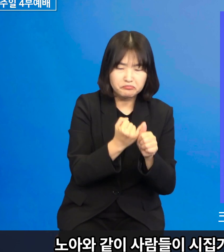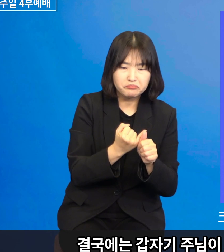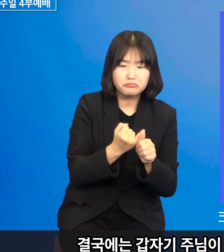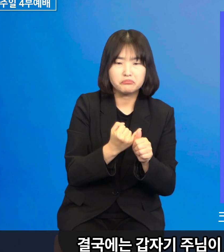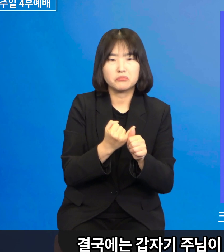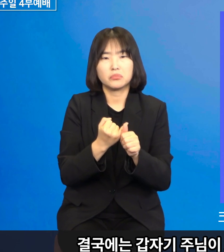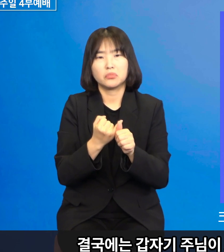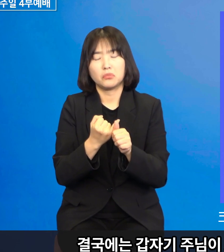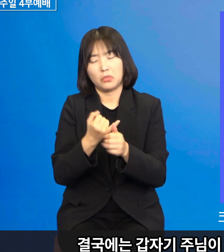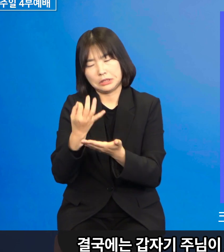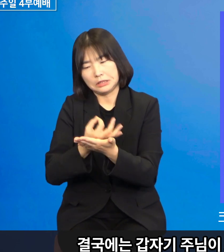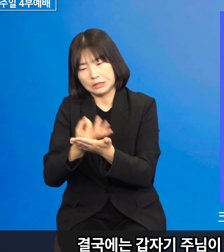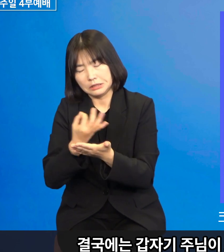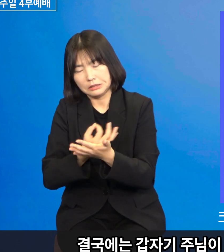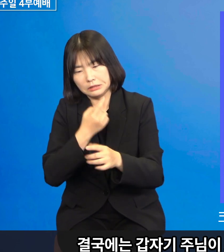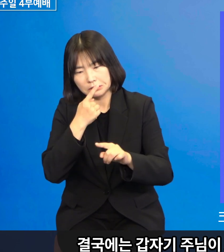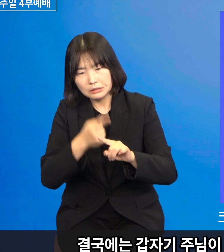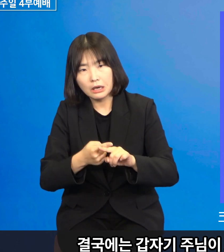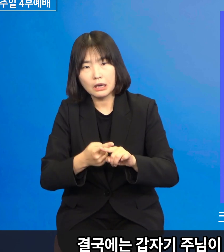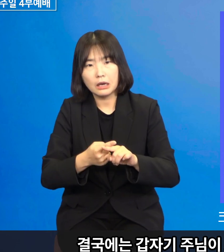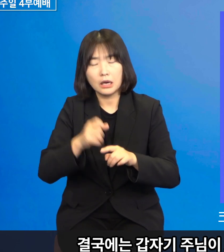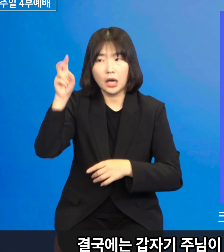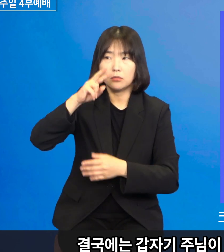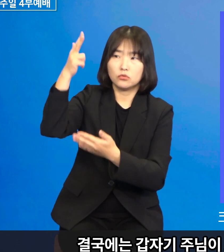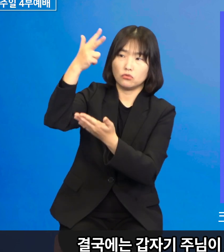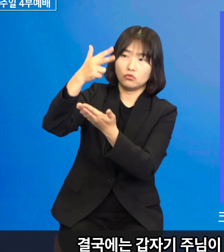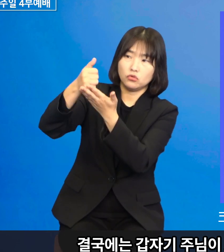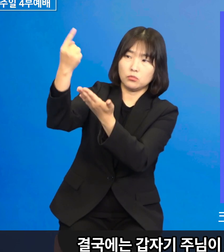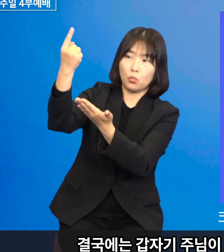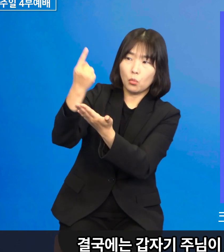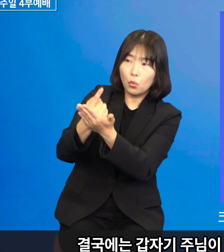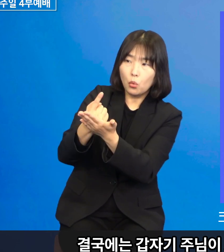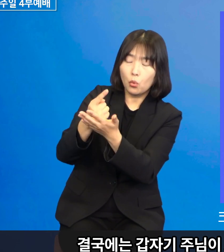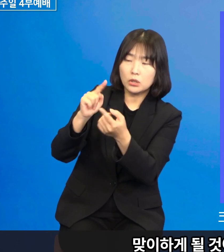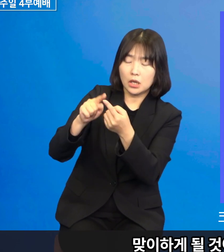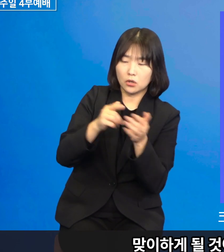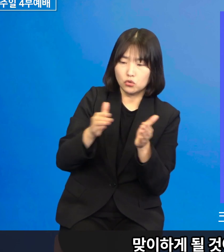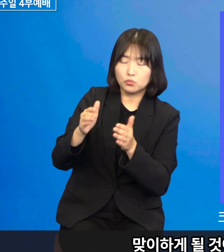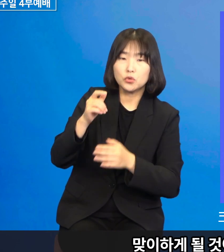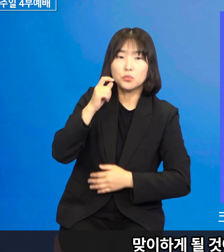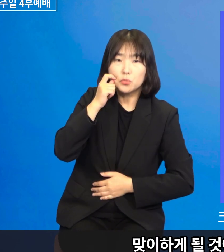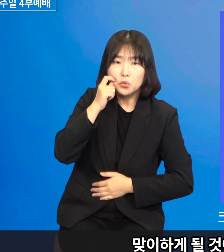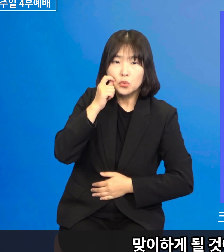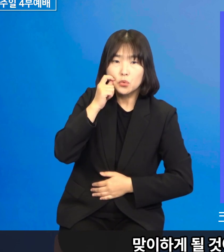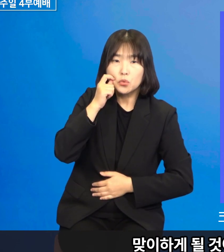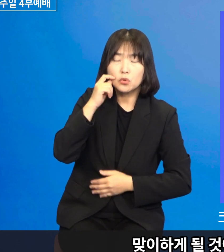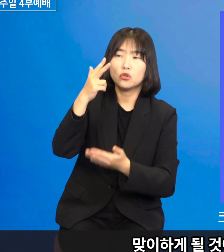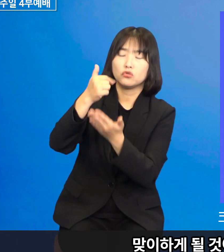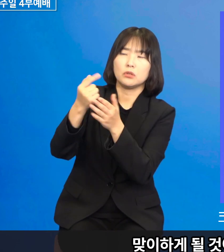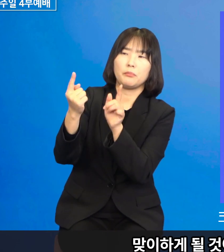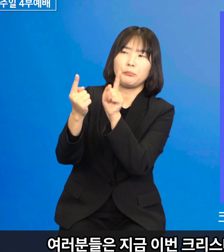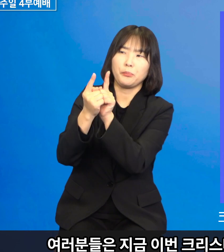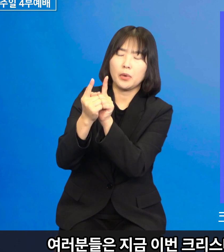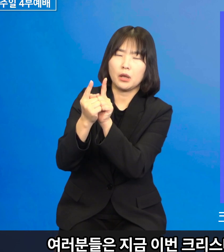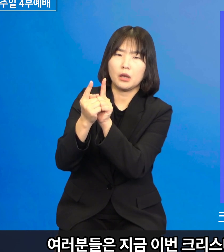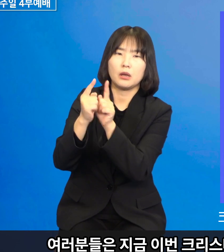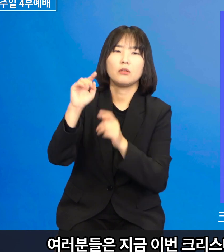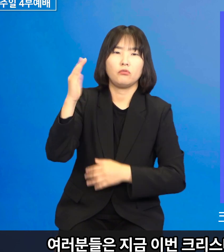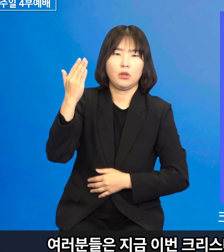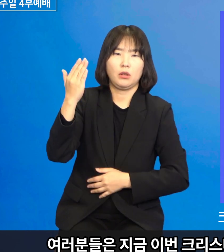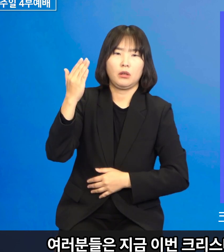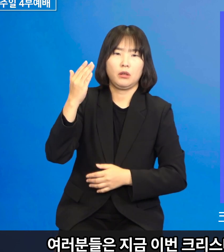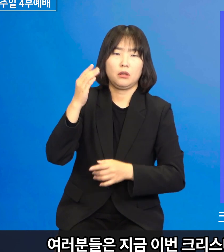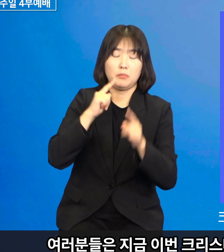하다가 결국에는 갑자기 주님이 오신 것을 준비하지 못한 채 맞이하게 될 것이다 라고 했습니다.